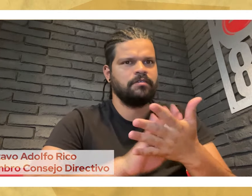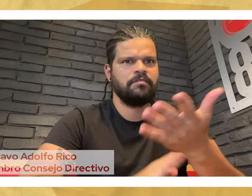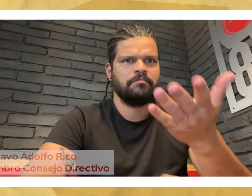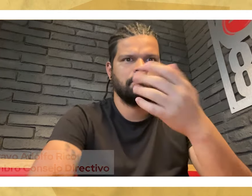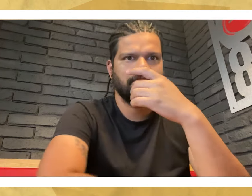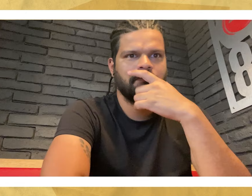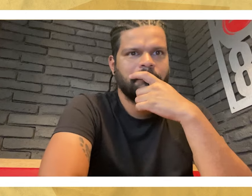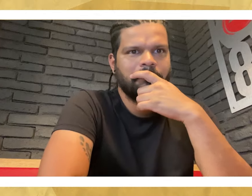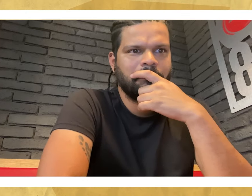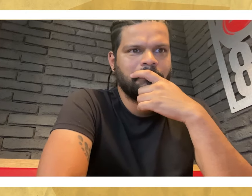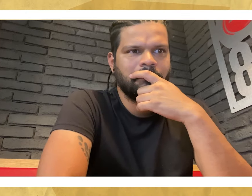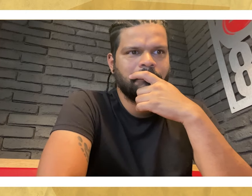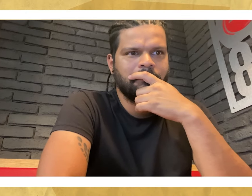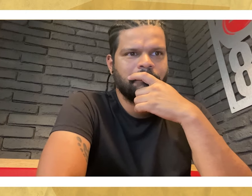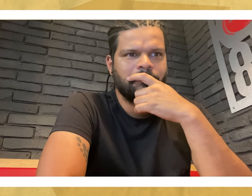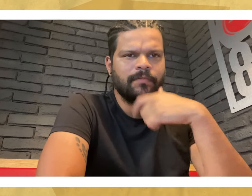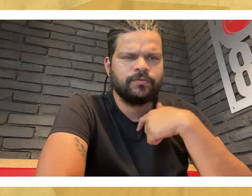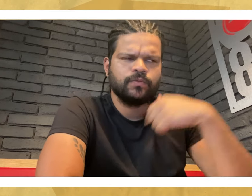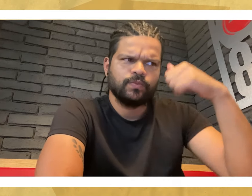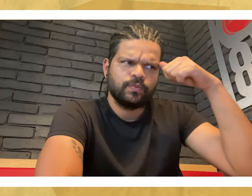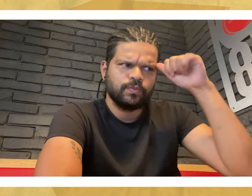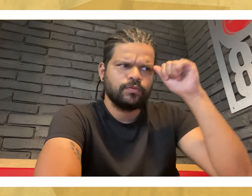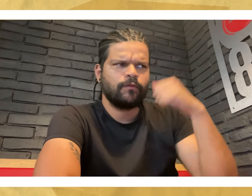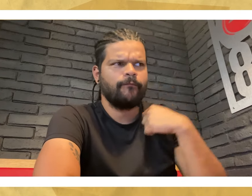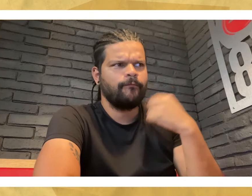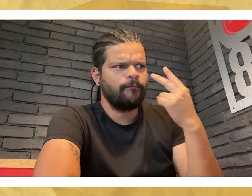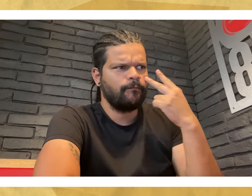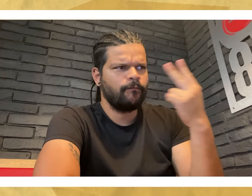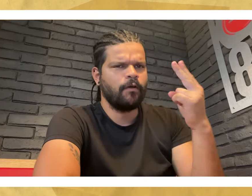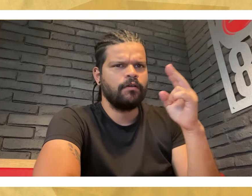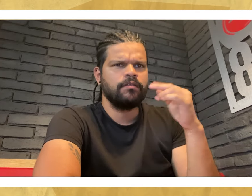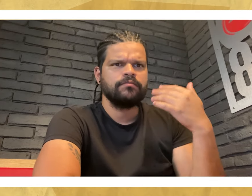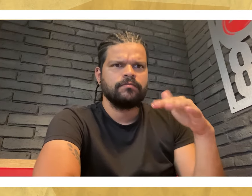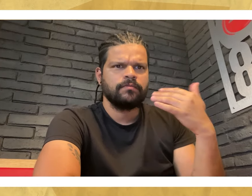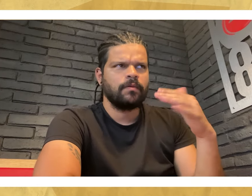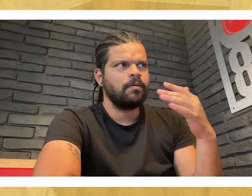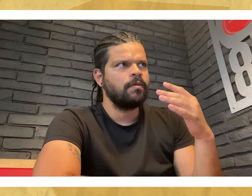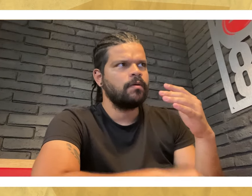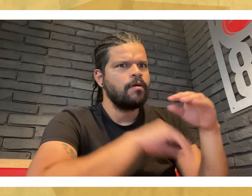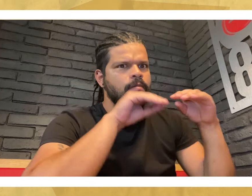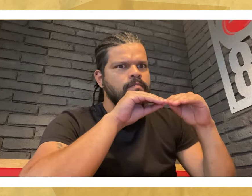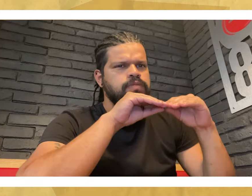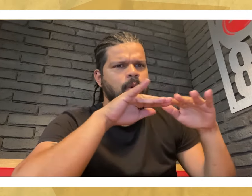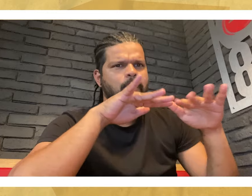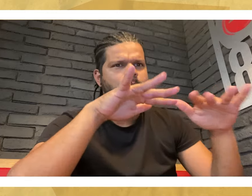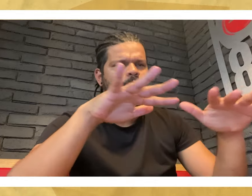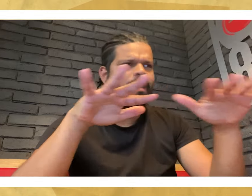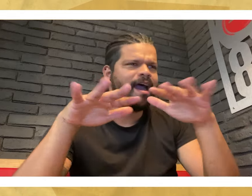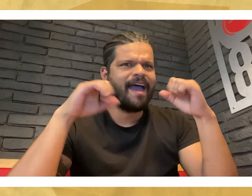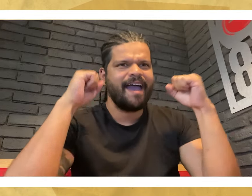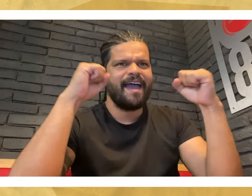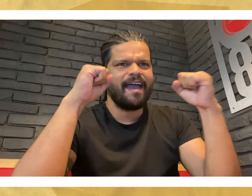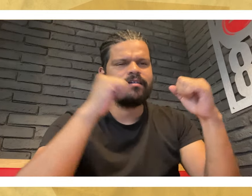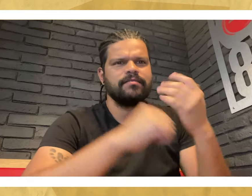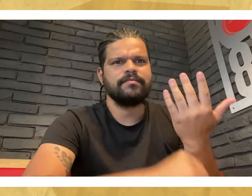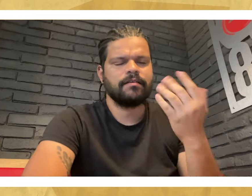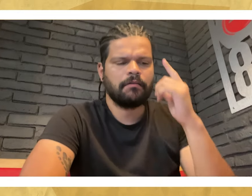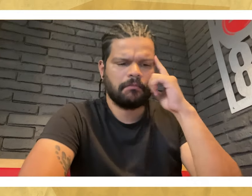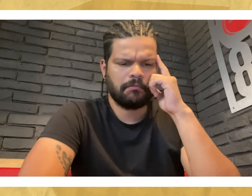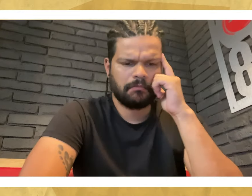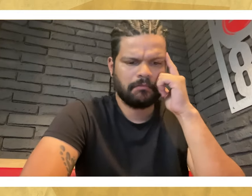lenguas de señas recuerdo que vi hacer difusión y hubo